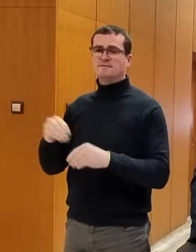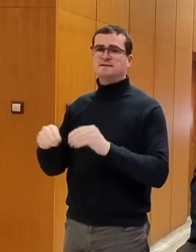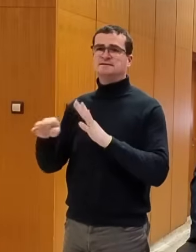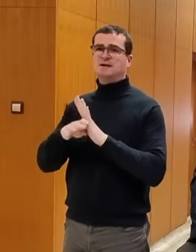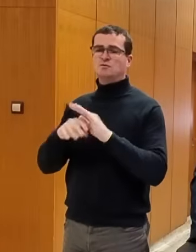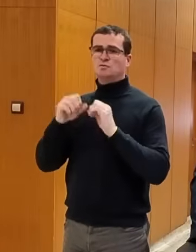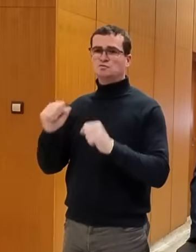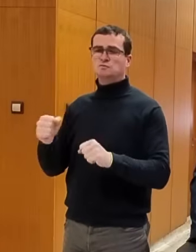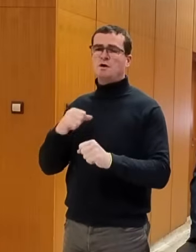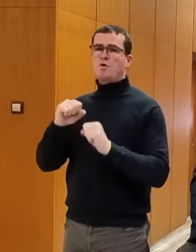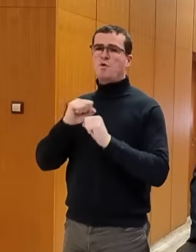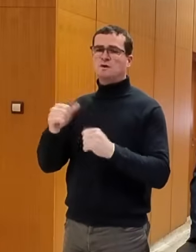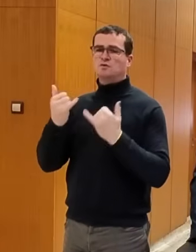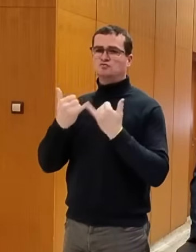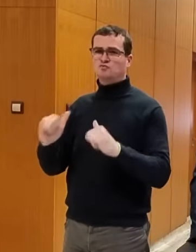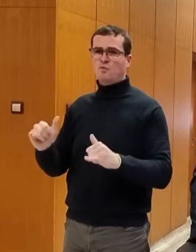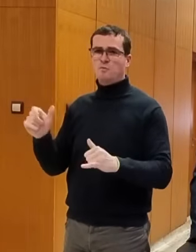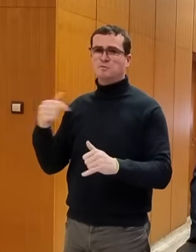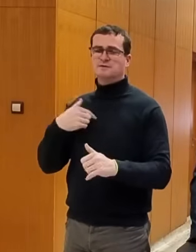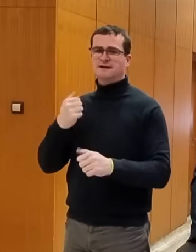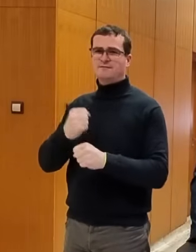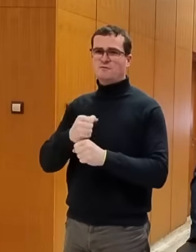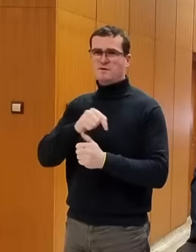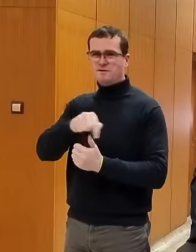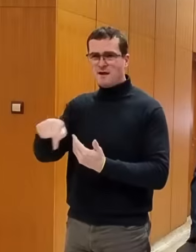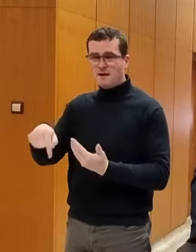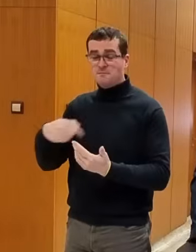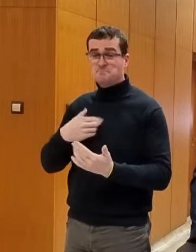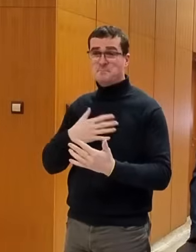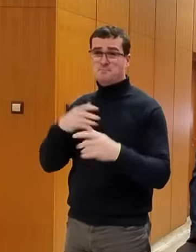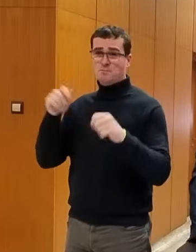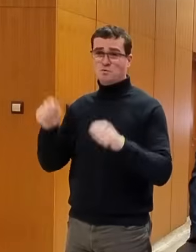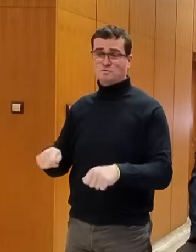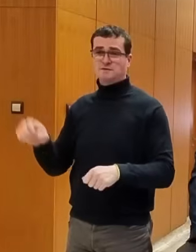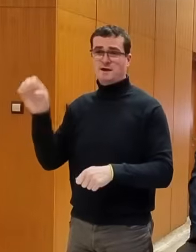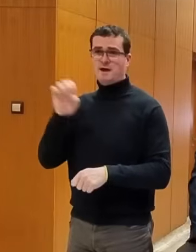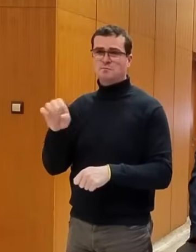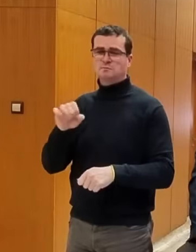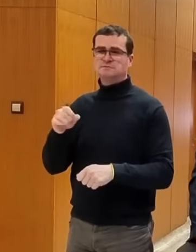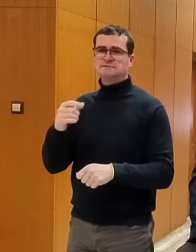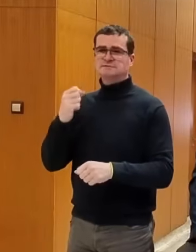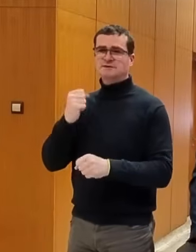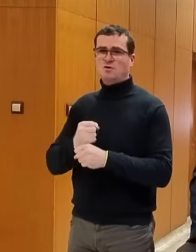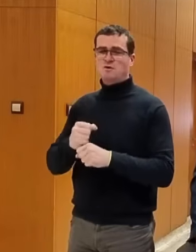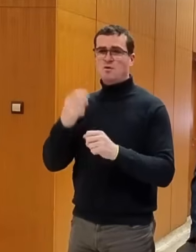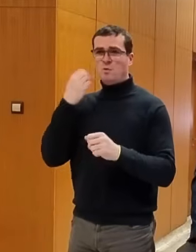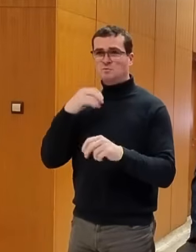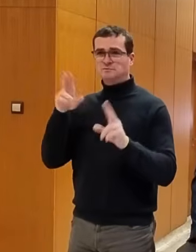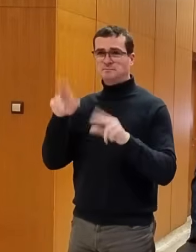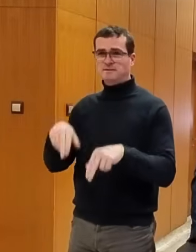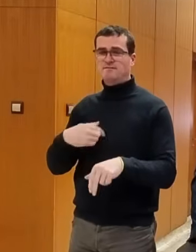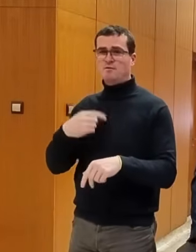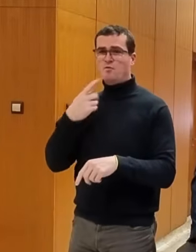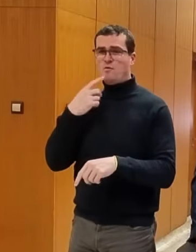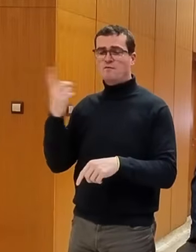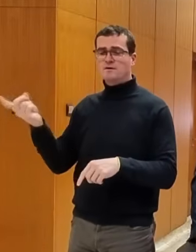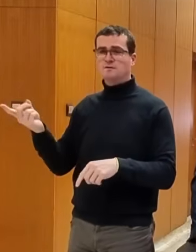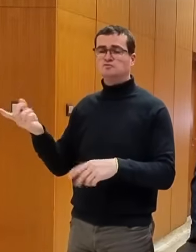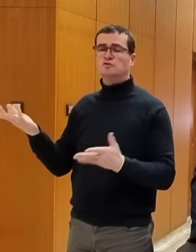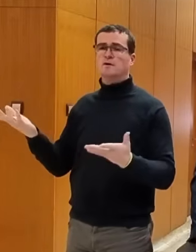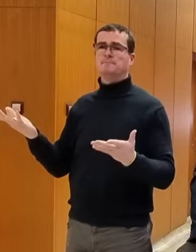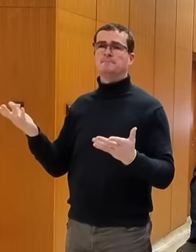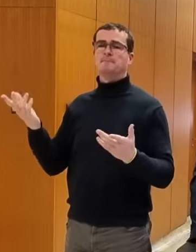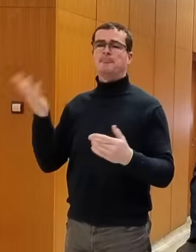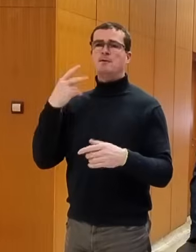zákonného sudcu, alebo na ochranu slobody v jednotlivých konaniach. Máme tu rozhodnutia Európskeho súdu pre ľudské práva, ktorý konštatoval,